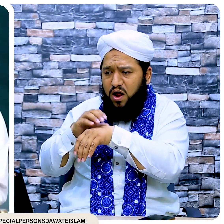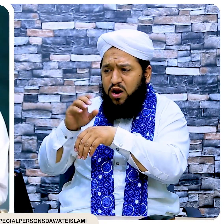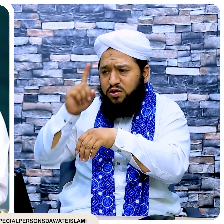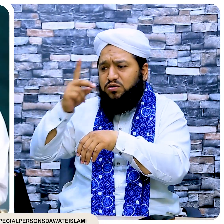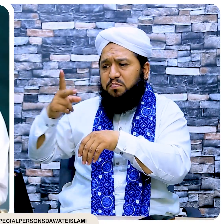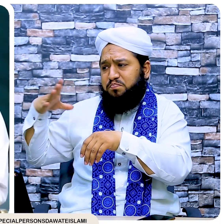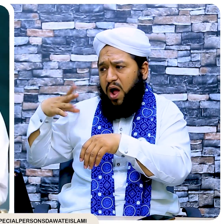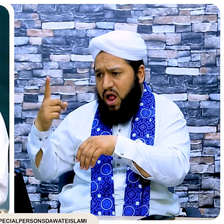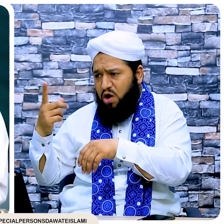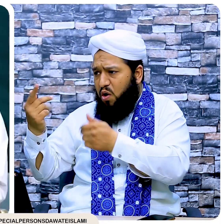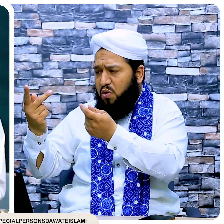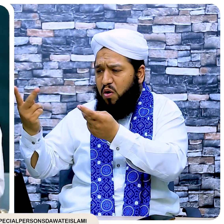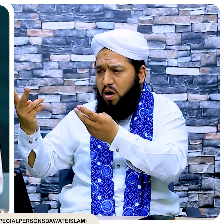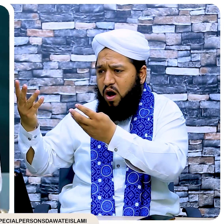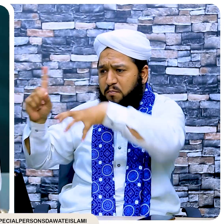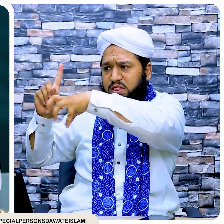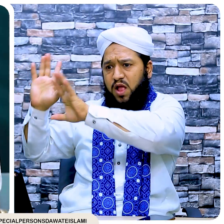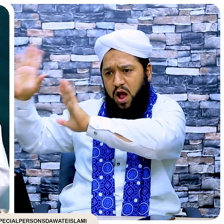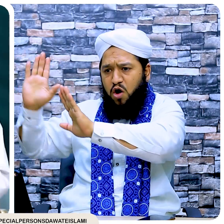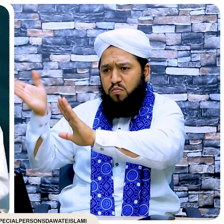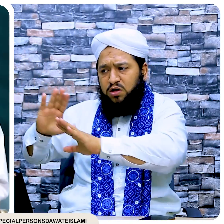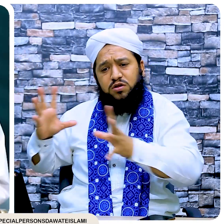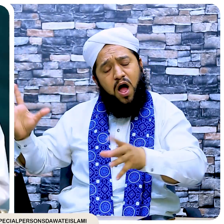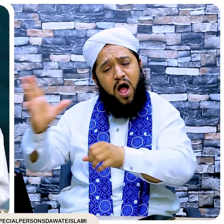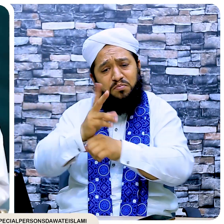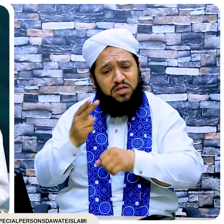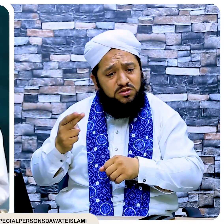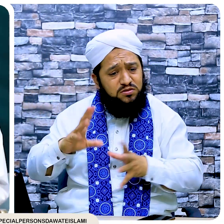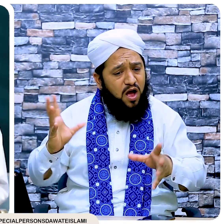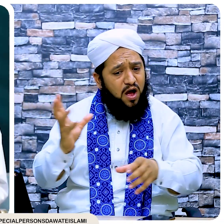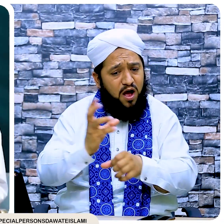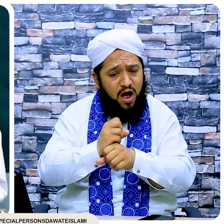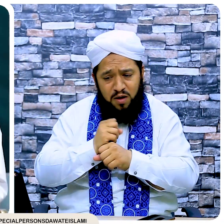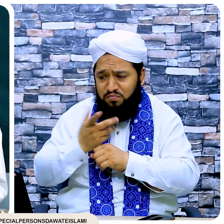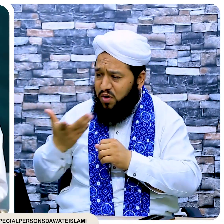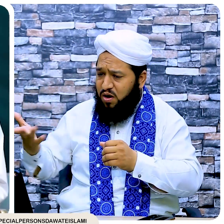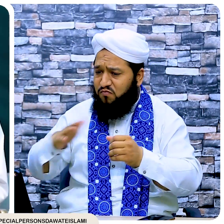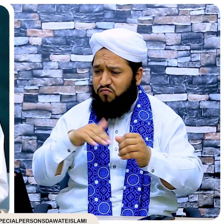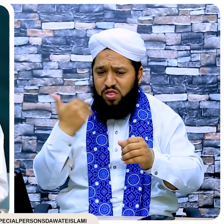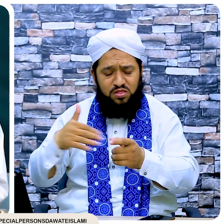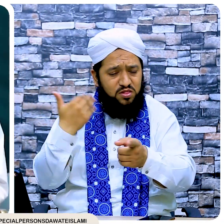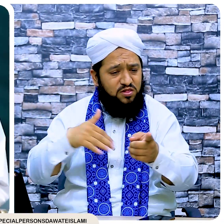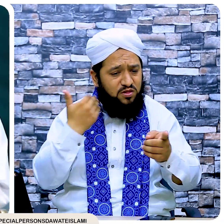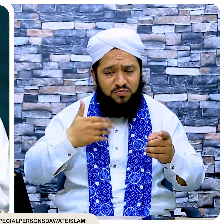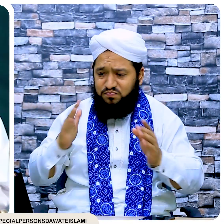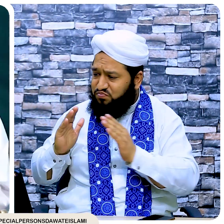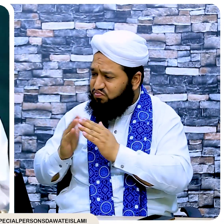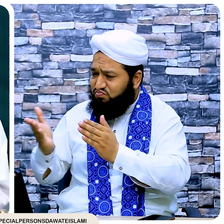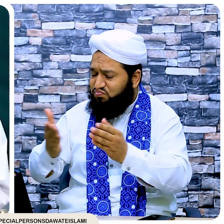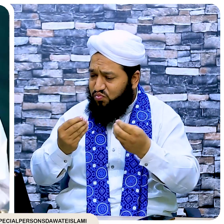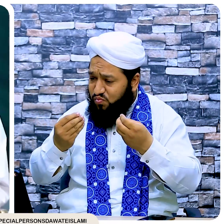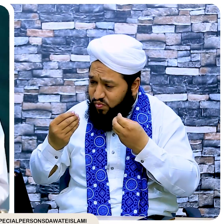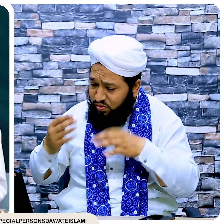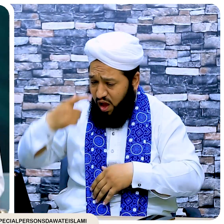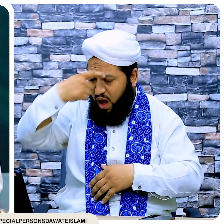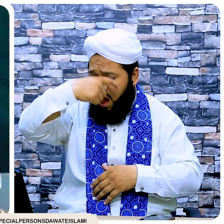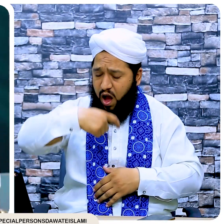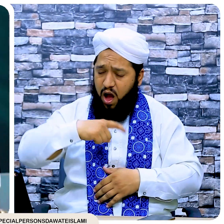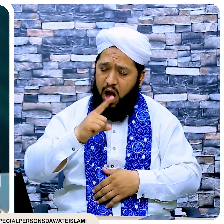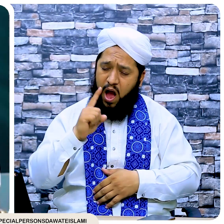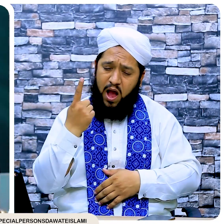شہید ہو گئے۔ اب دشمن نے چاروں طرف سے گھیرا کر لیا ہے۔ اس میں عون بن عبداللہ بن حضرت جعفر بن طیار اور